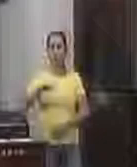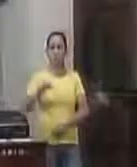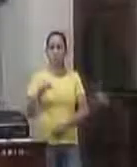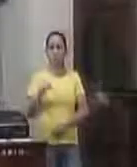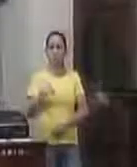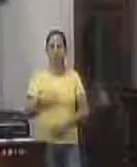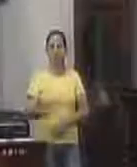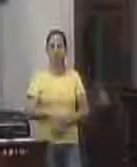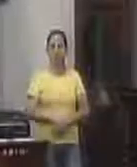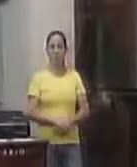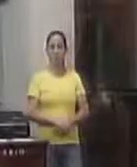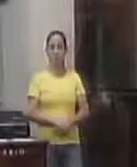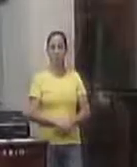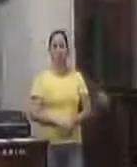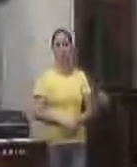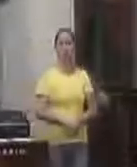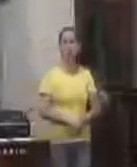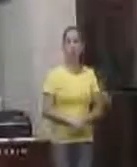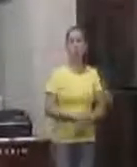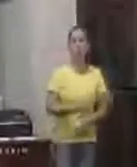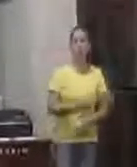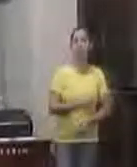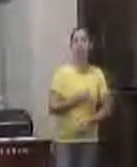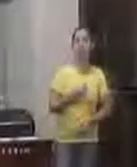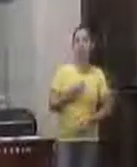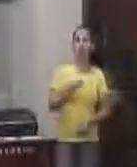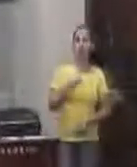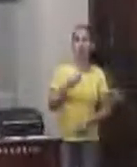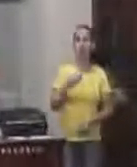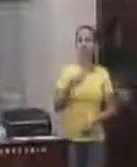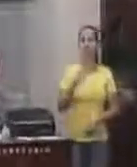Cabral. Paulo Celso Alves Pena.